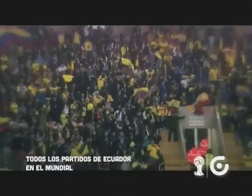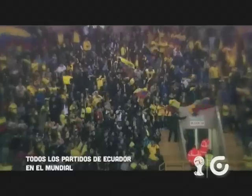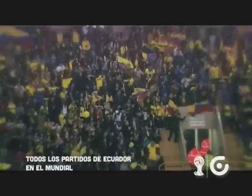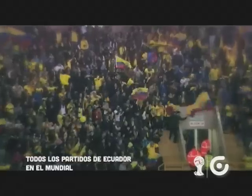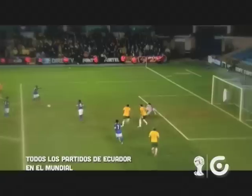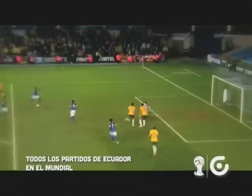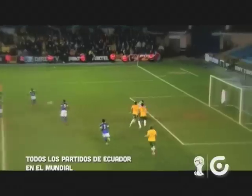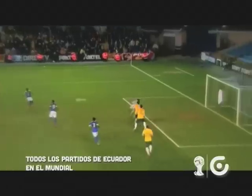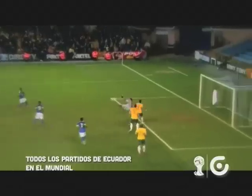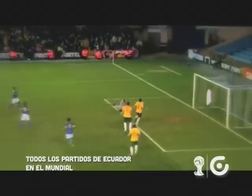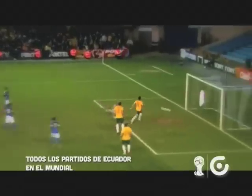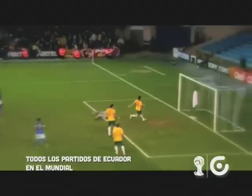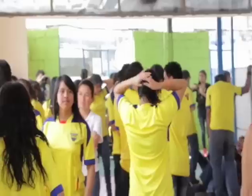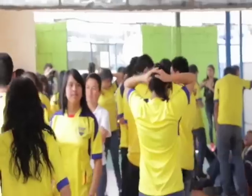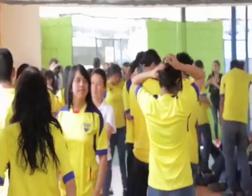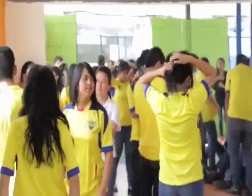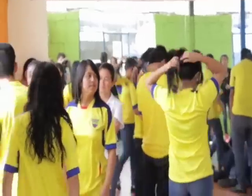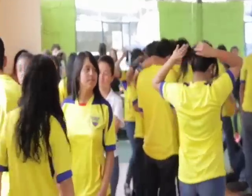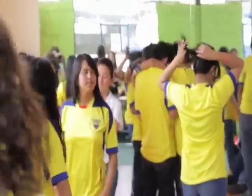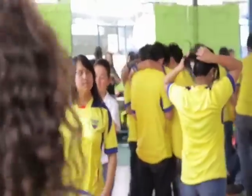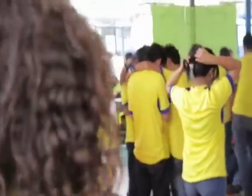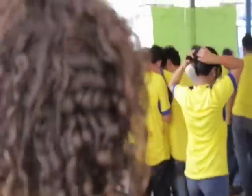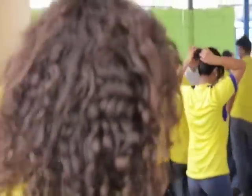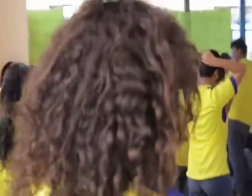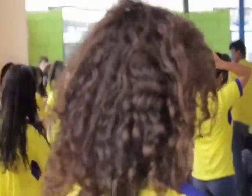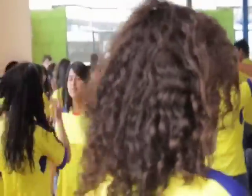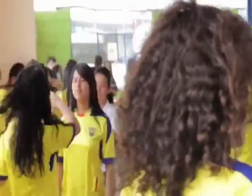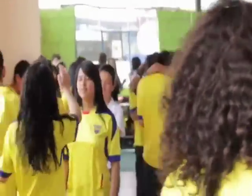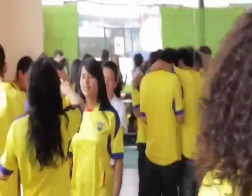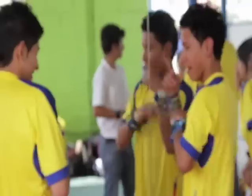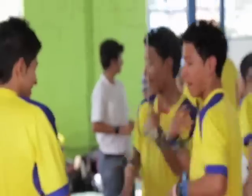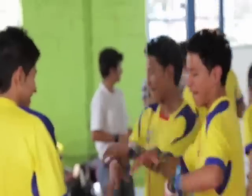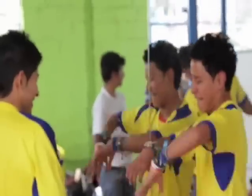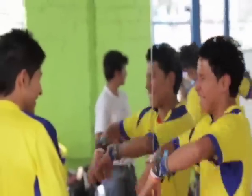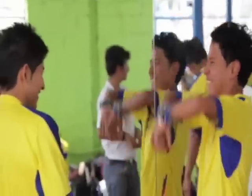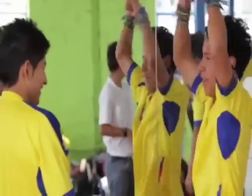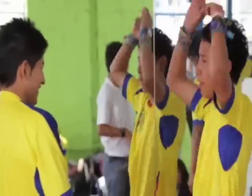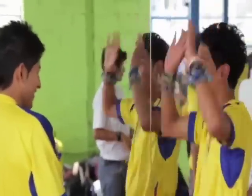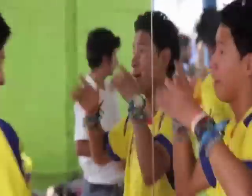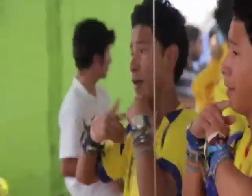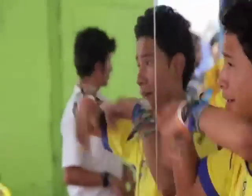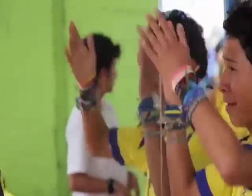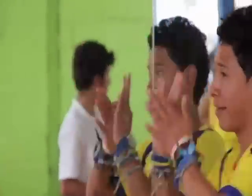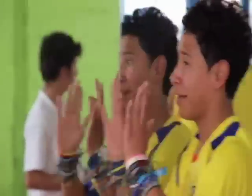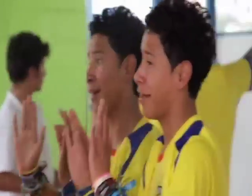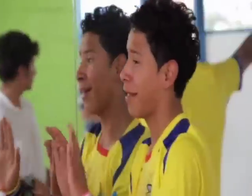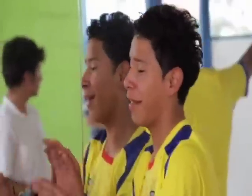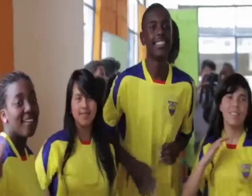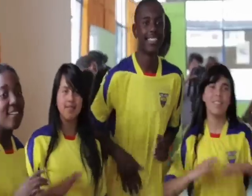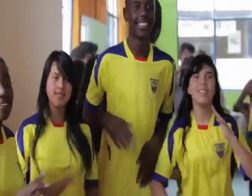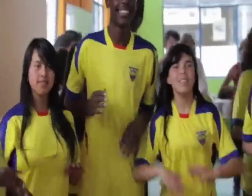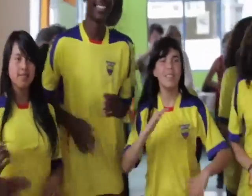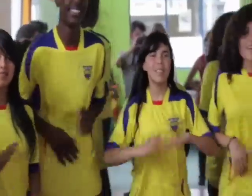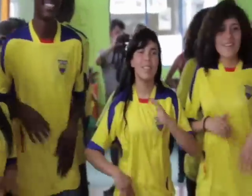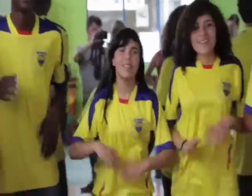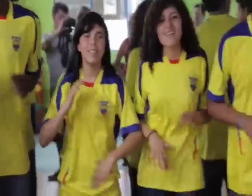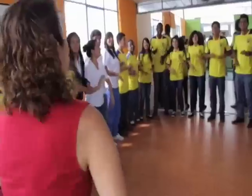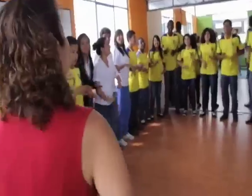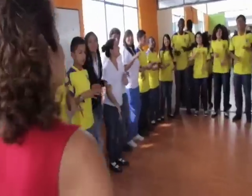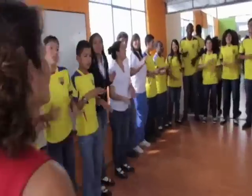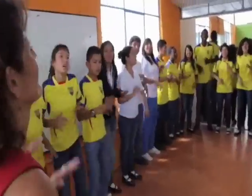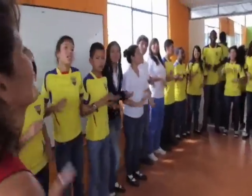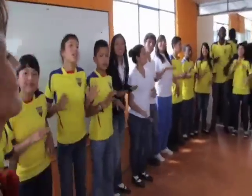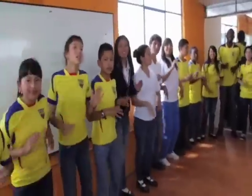Con la fiebre mundialista, 25 niños y jóvenes sordos del Instituto Nacional de Audición y Lenguaje, INAL,